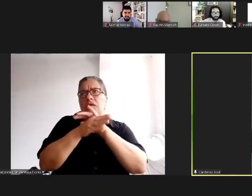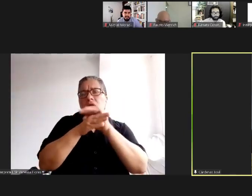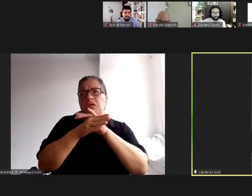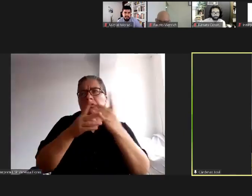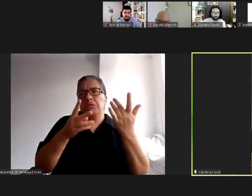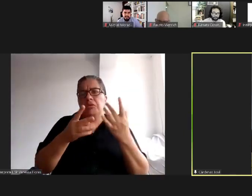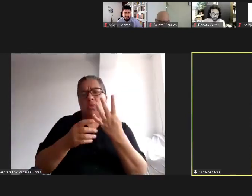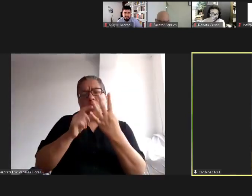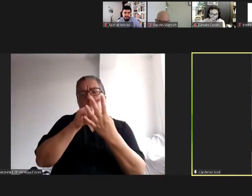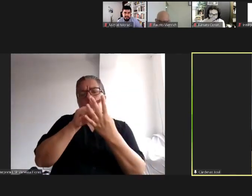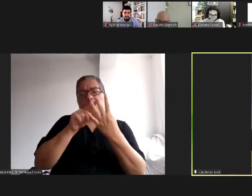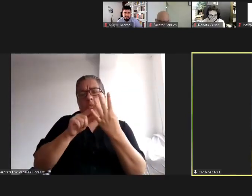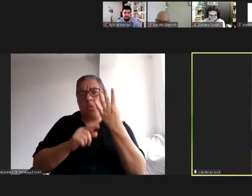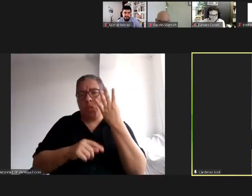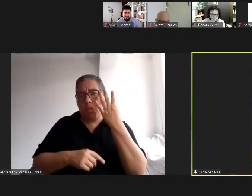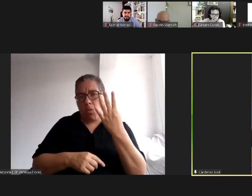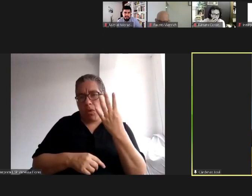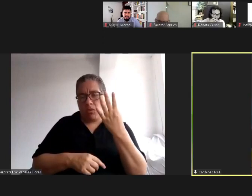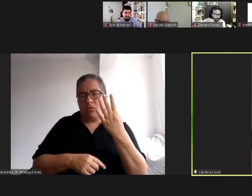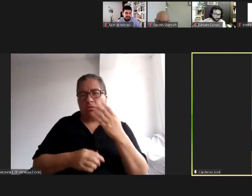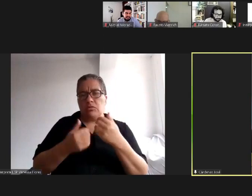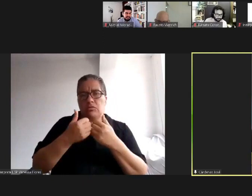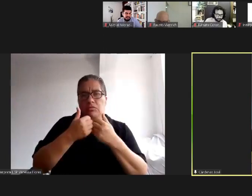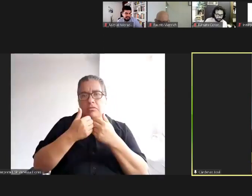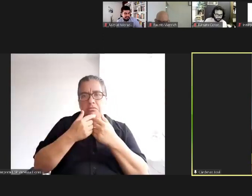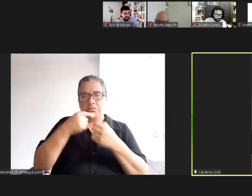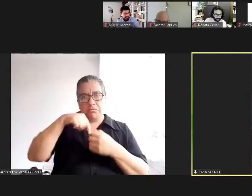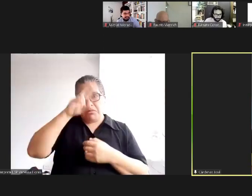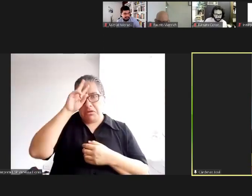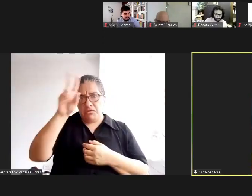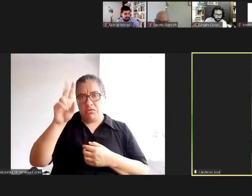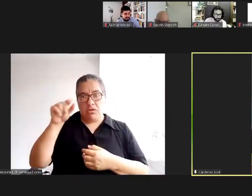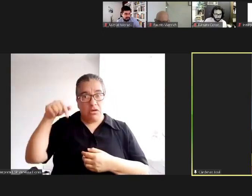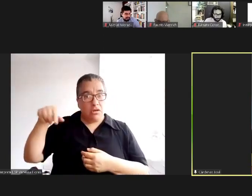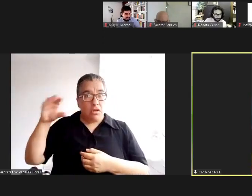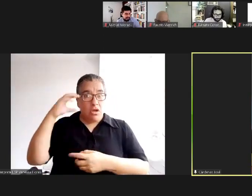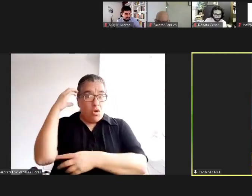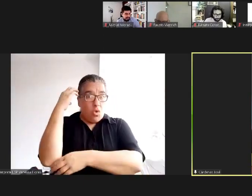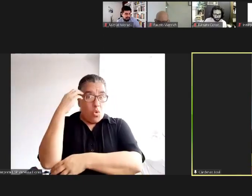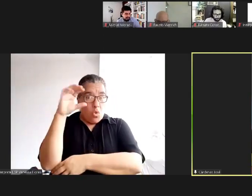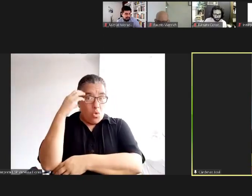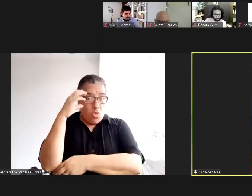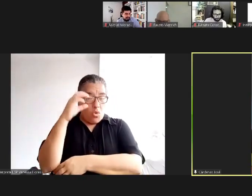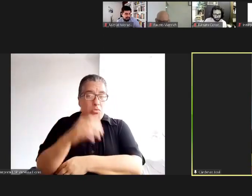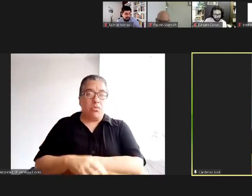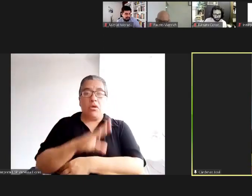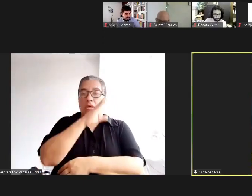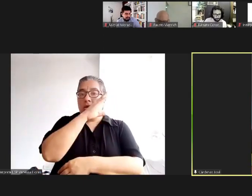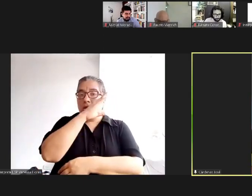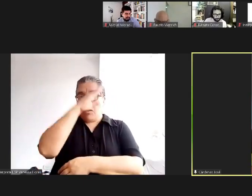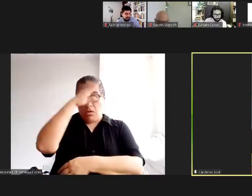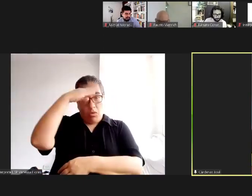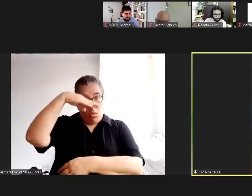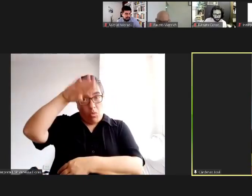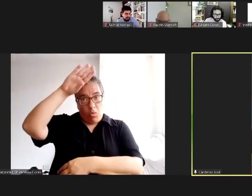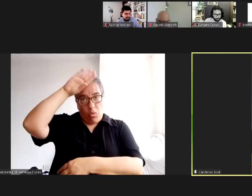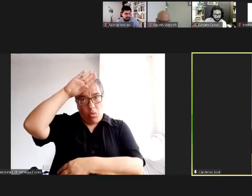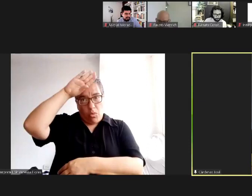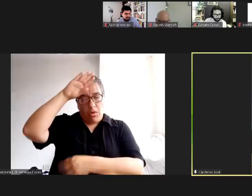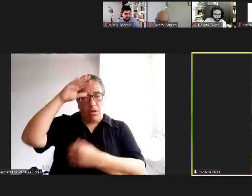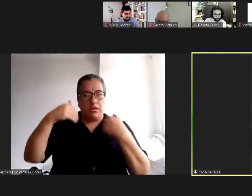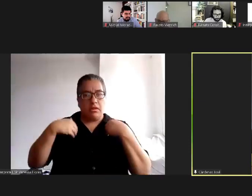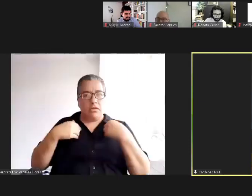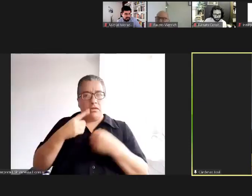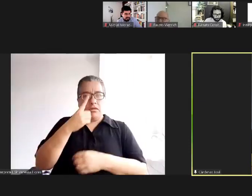países como Colombia o Cuba, donde ya tienen más de 100 en algunos casos. Ahora en esta segunda edición vamos a